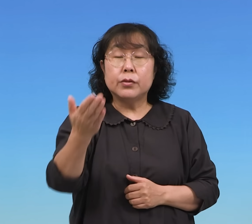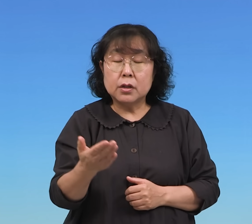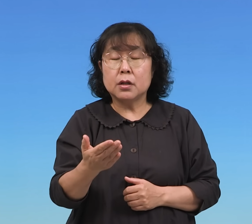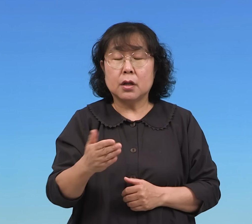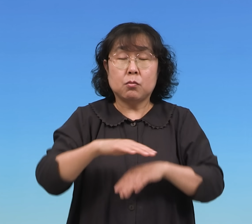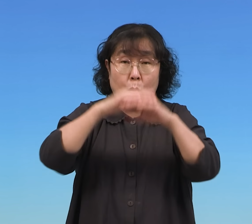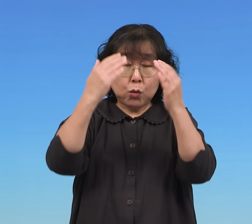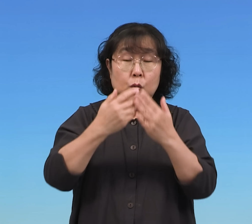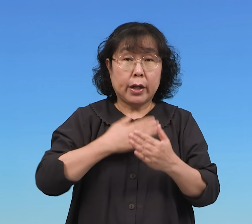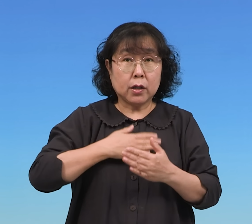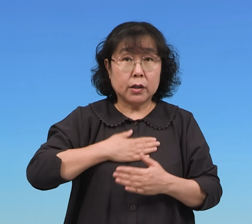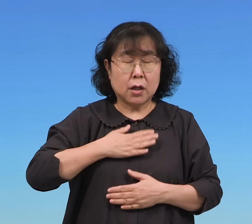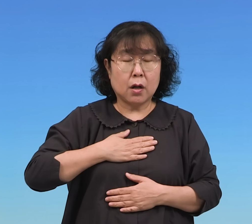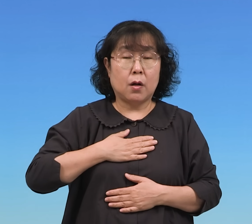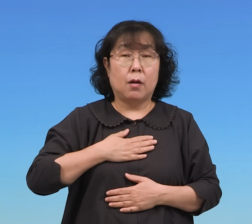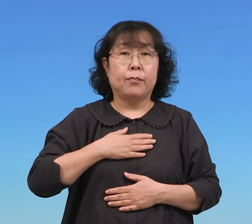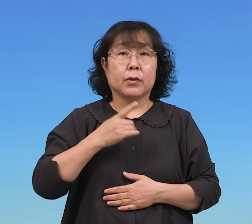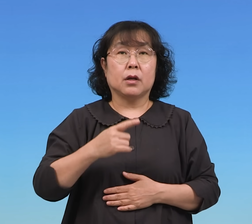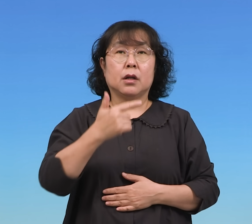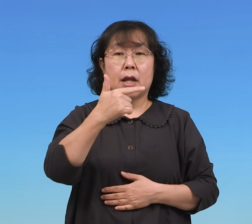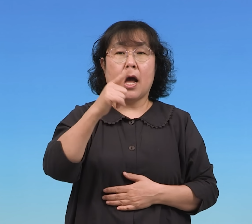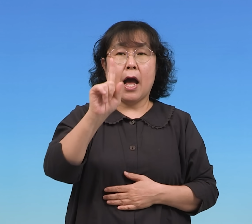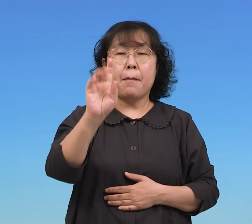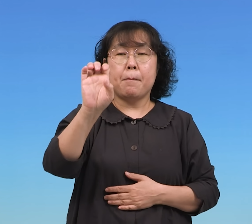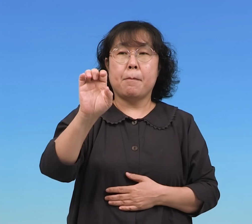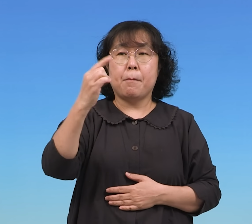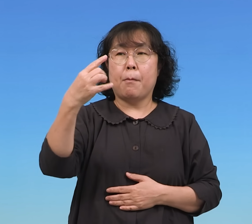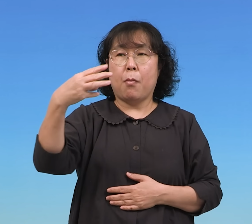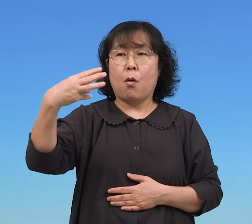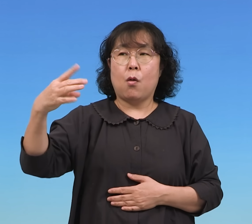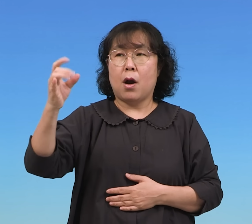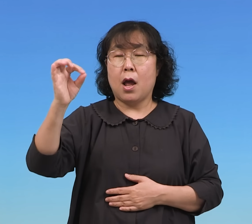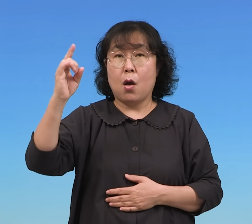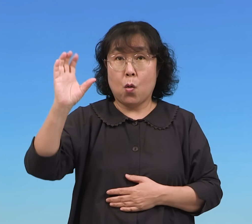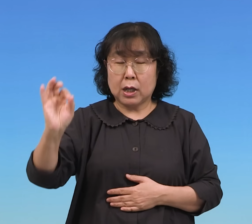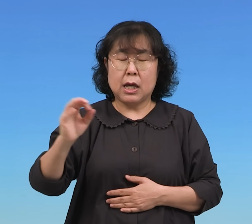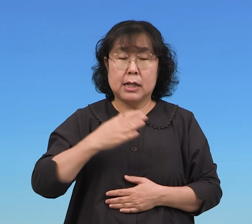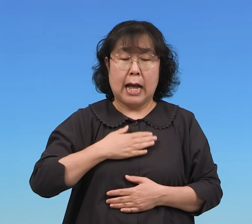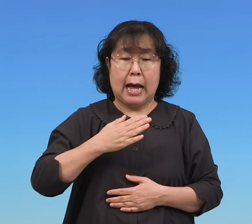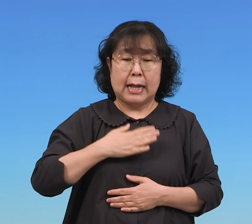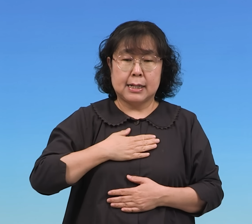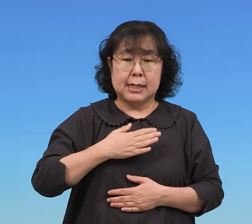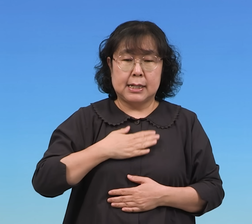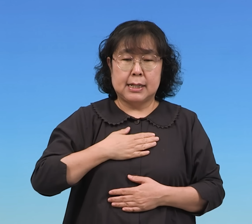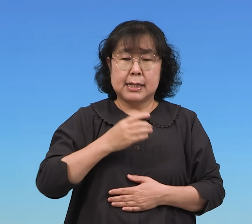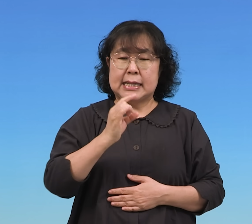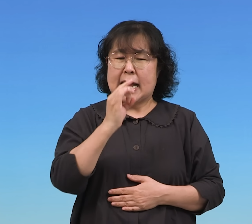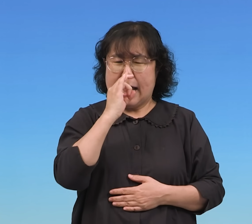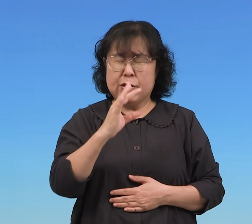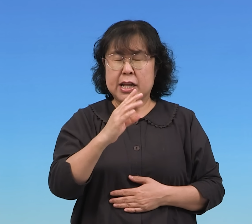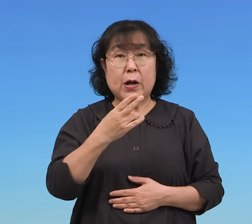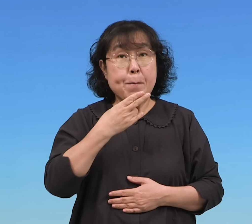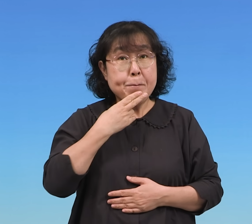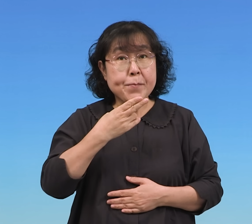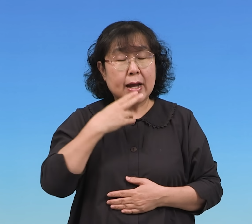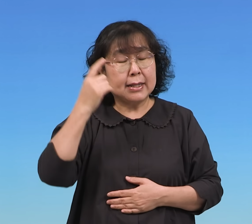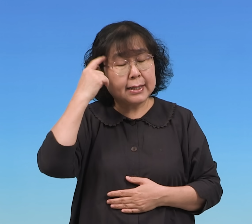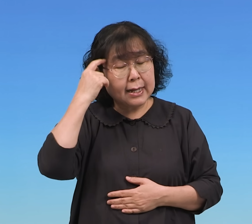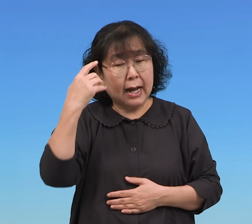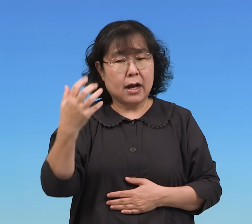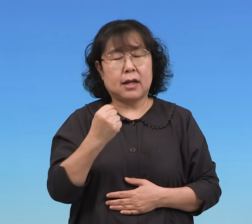여러분들이 다 아시지만 그 선생님들 말씀처럼 나폴레옹이 나의 사전에는 불가능이 없다 이런